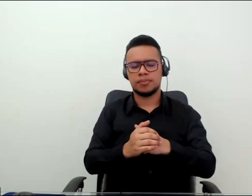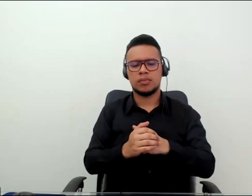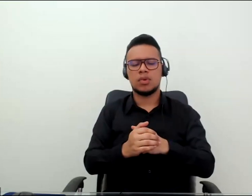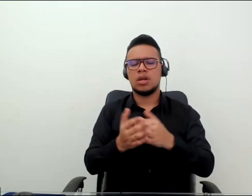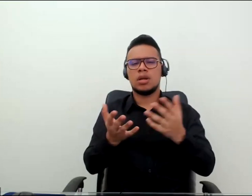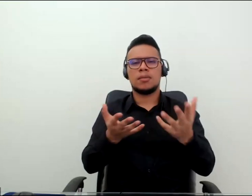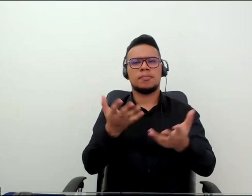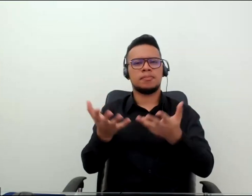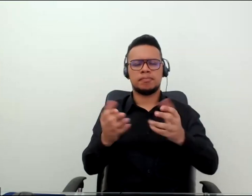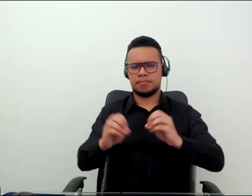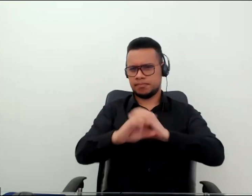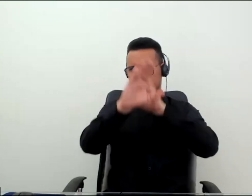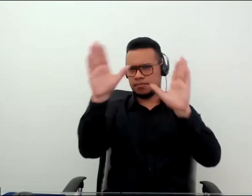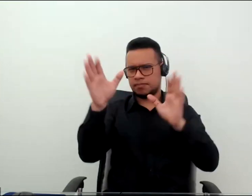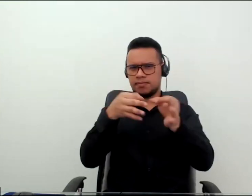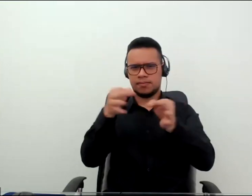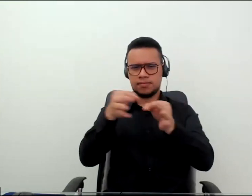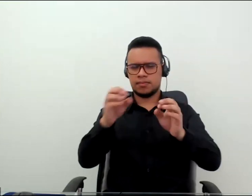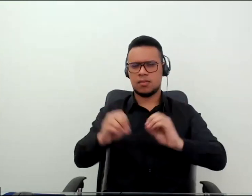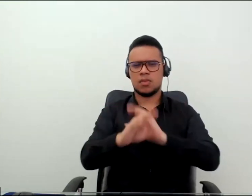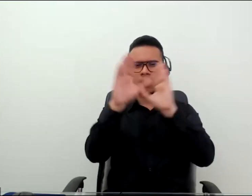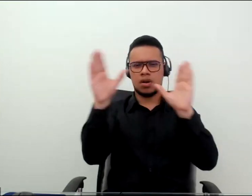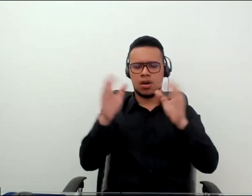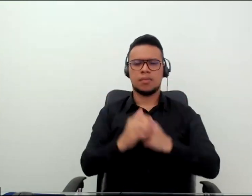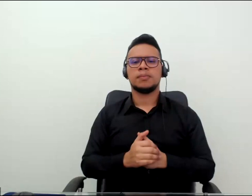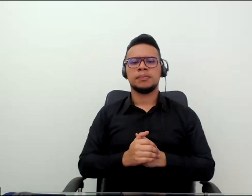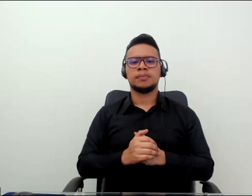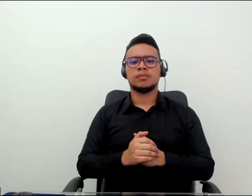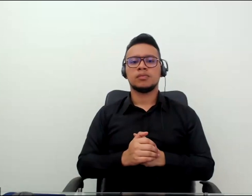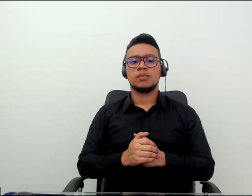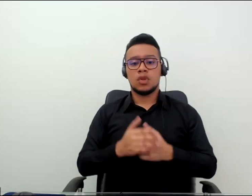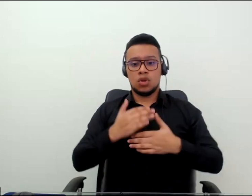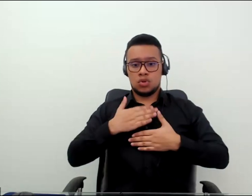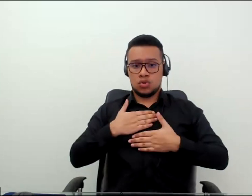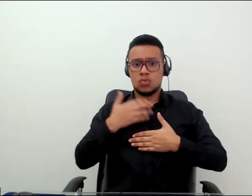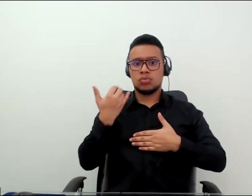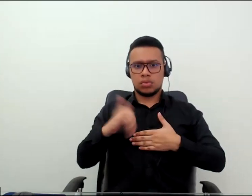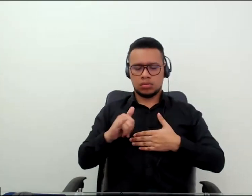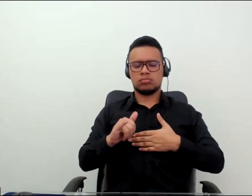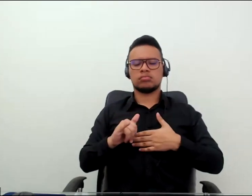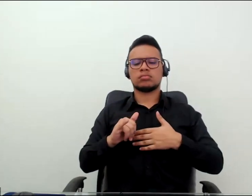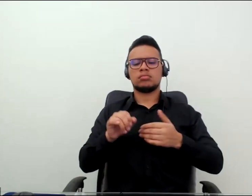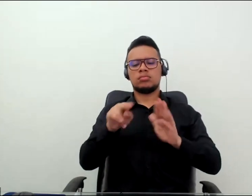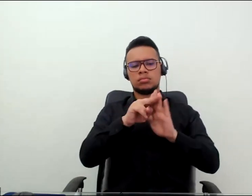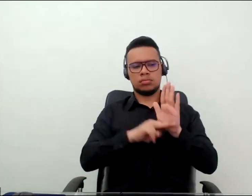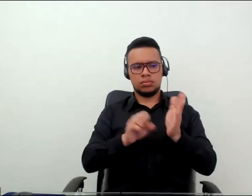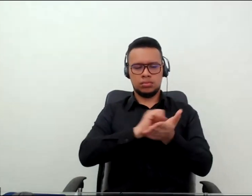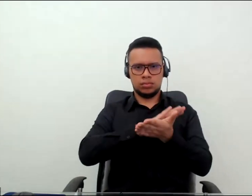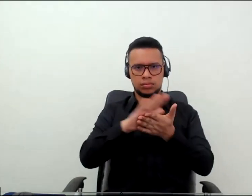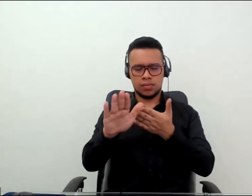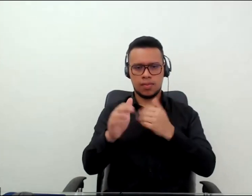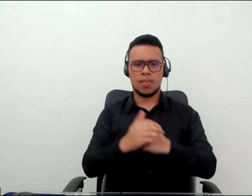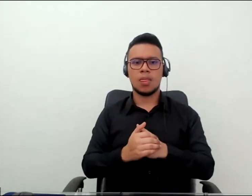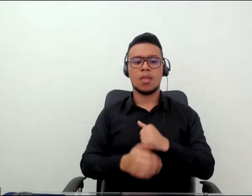ejemplo para de pronto hacerme entender mucho mejor si yo soy beneficiario de la política de gratuidad el